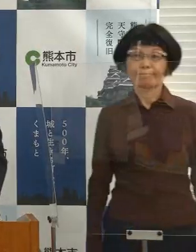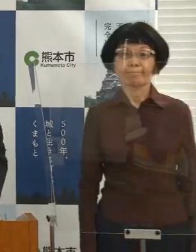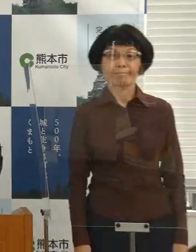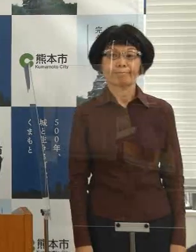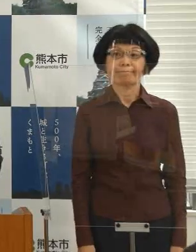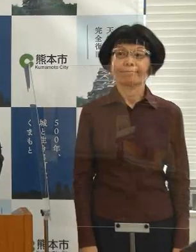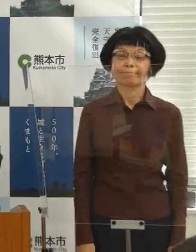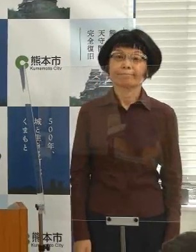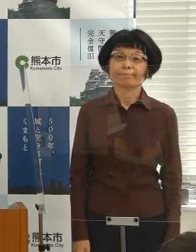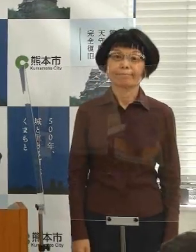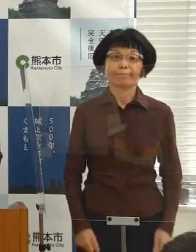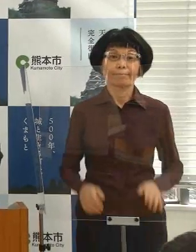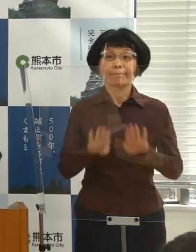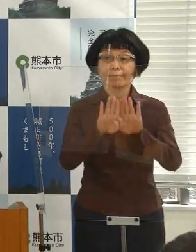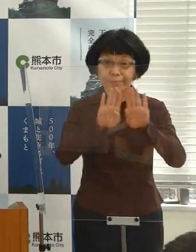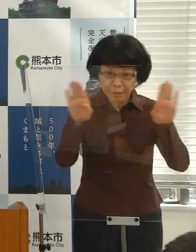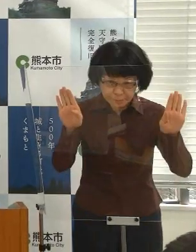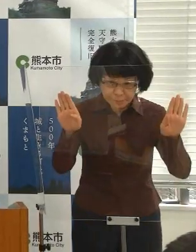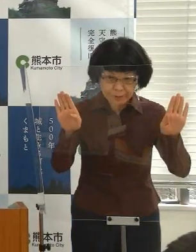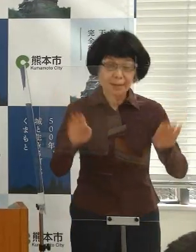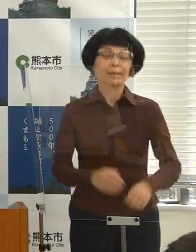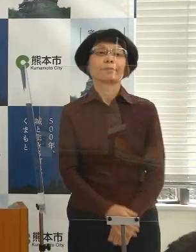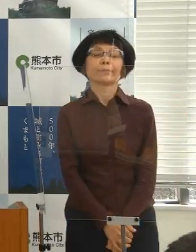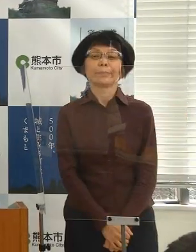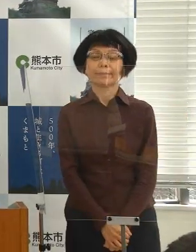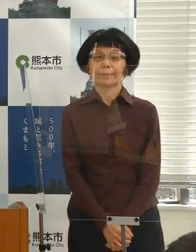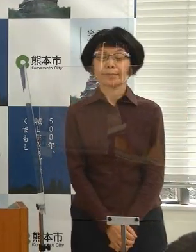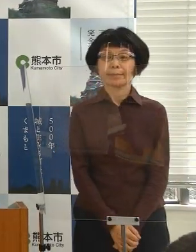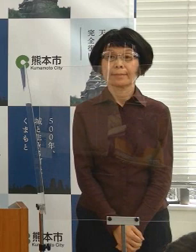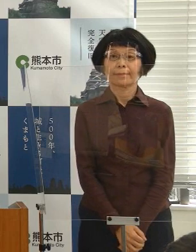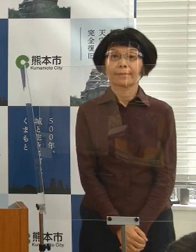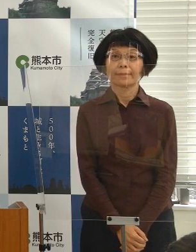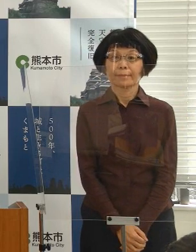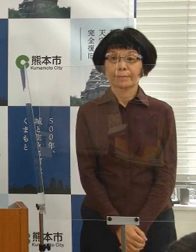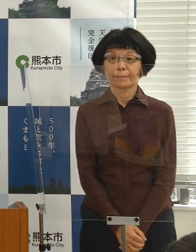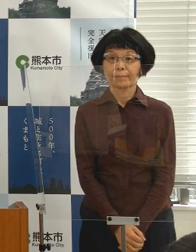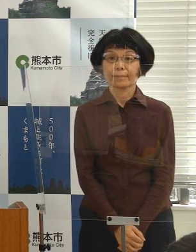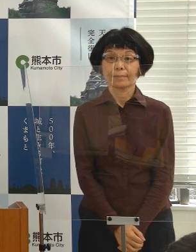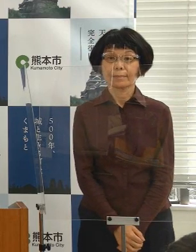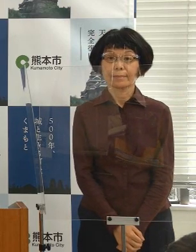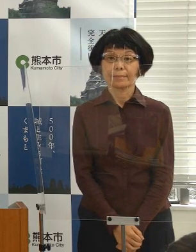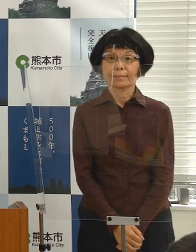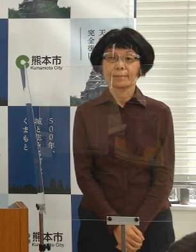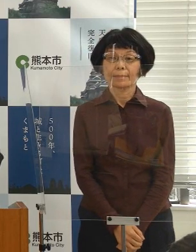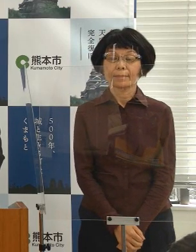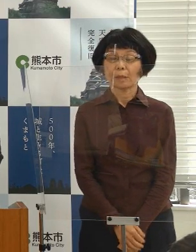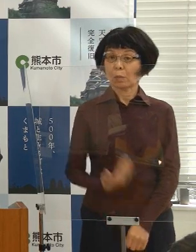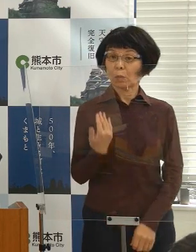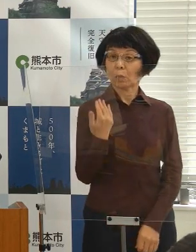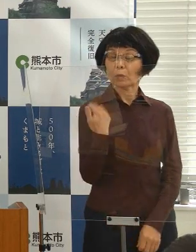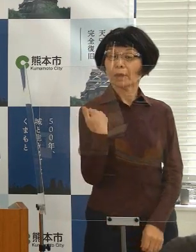それでは定例の会見を始めさせていただきます。はじめに去る10